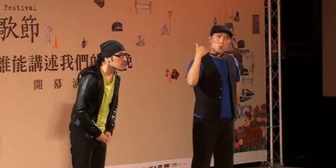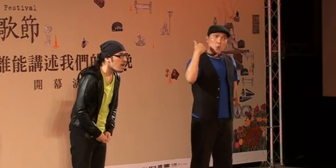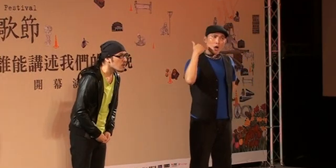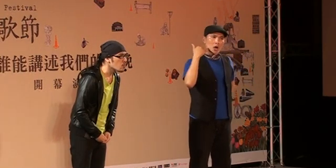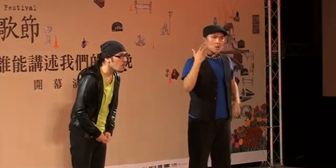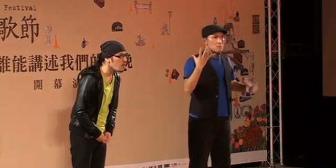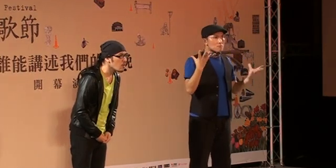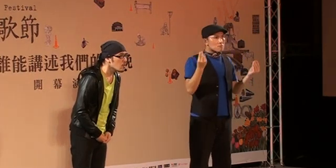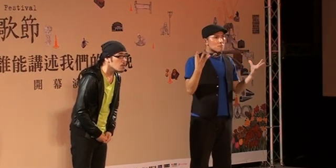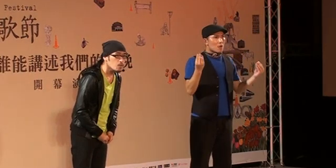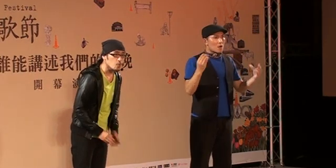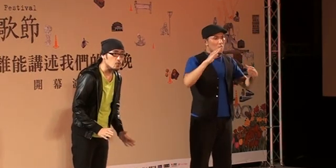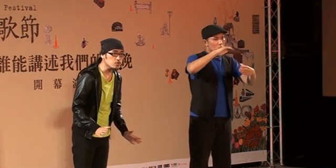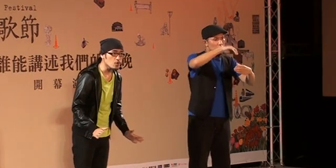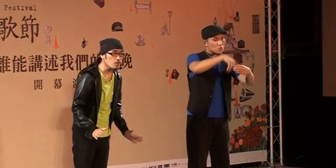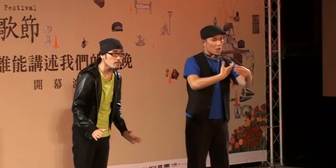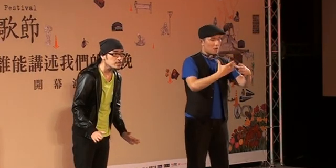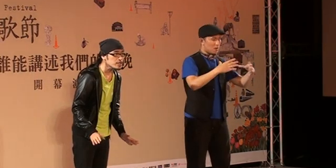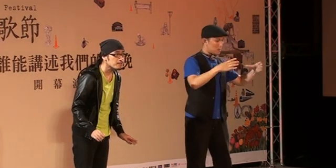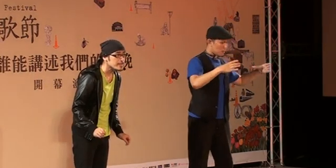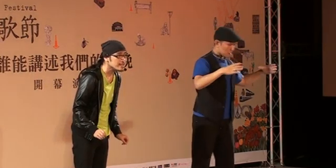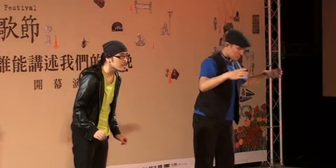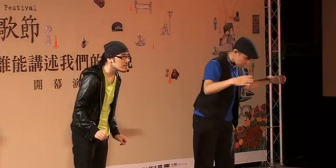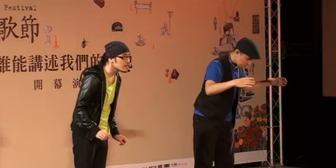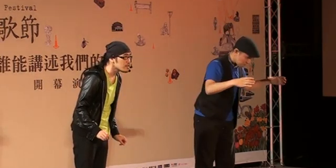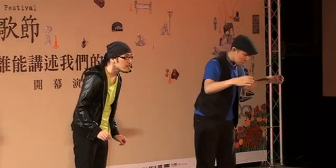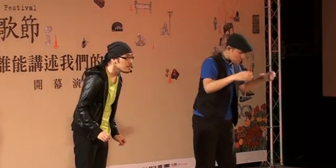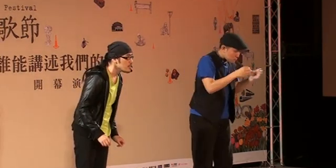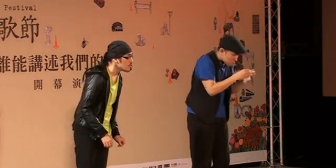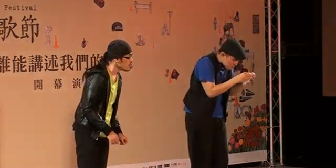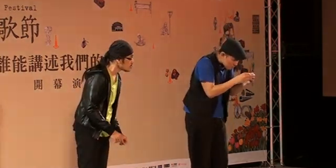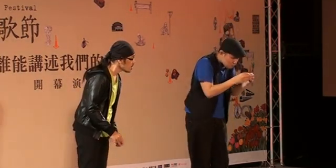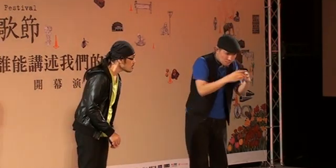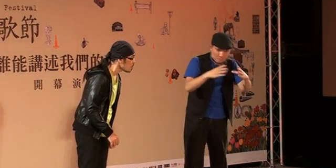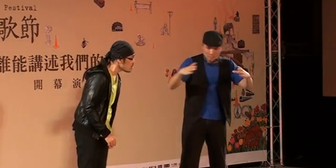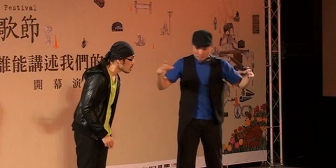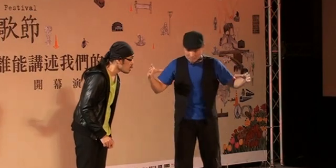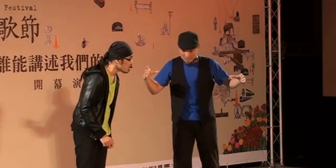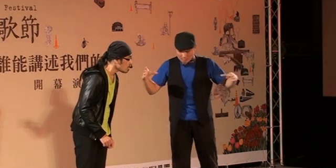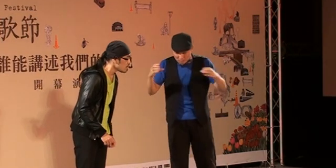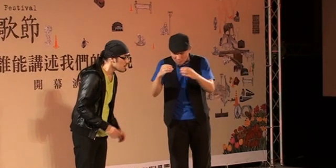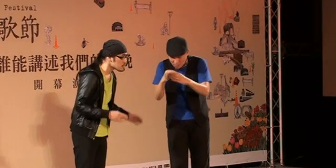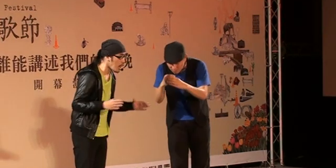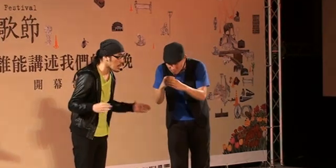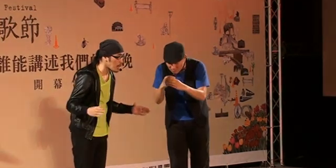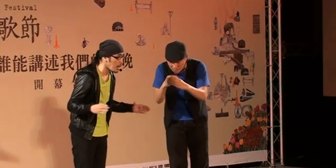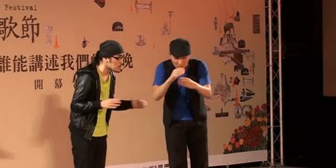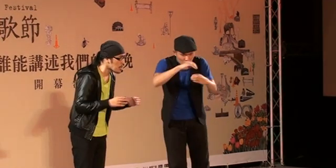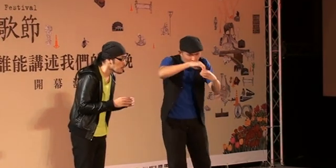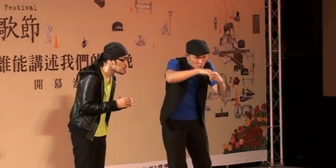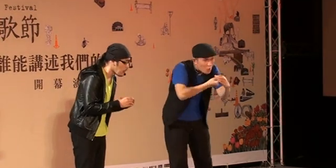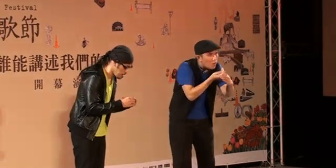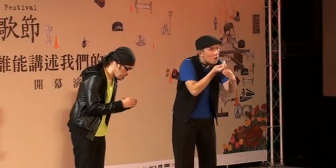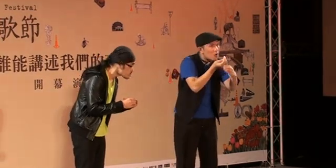倘若无中不是比邻着一个又一个大大小小的